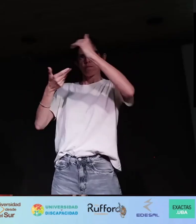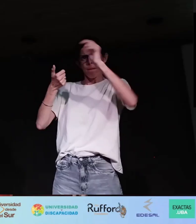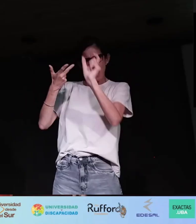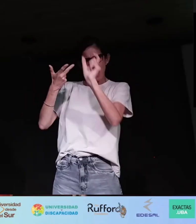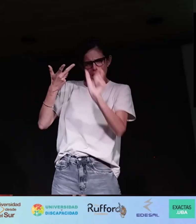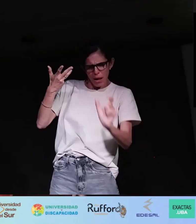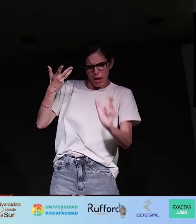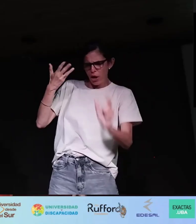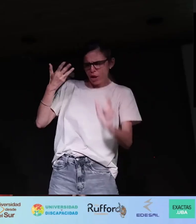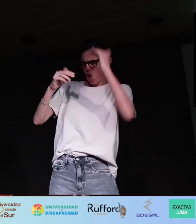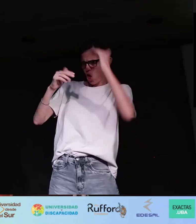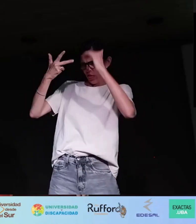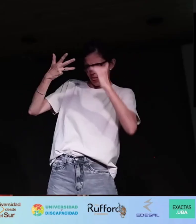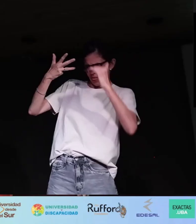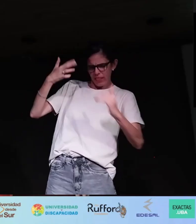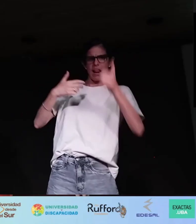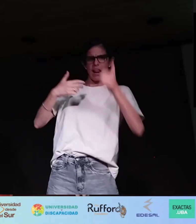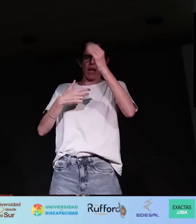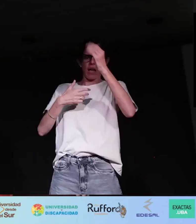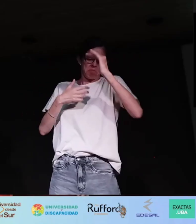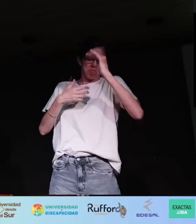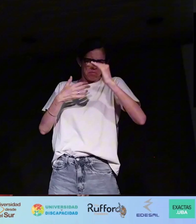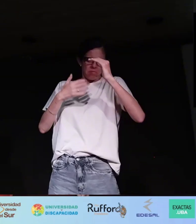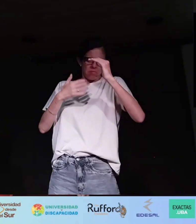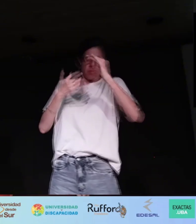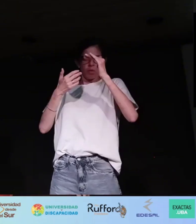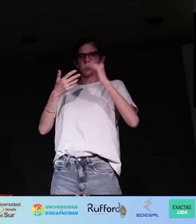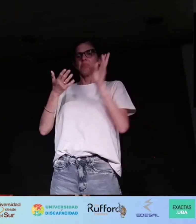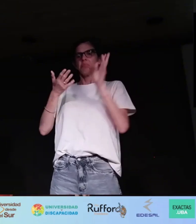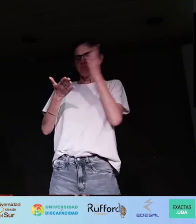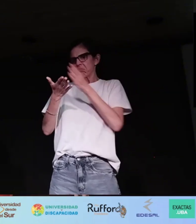el abecedario y toda la organización que tiene el diccionario.